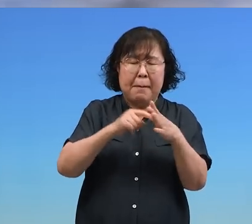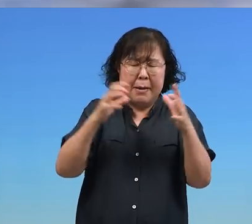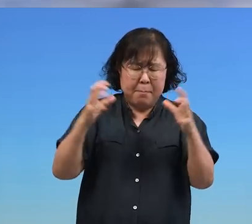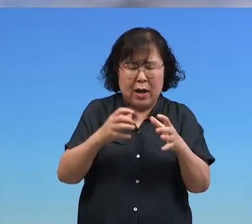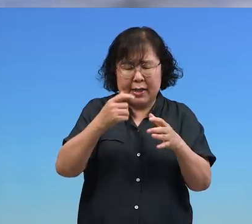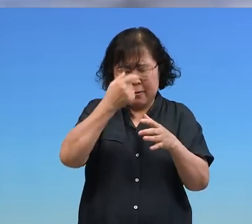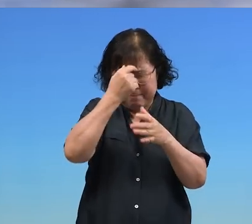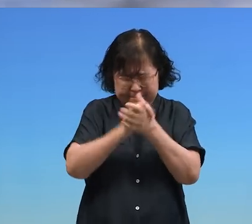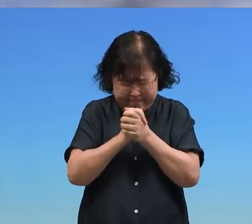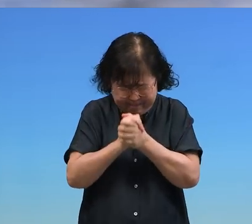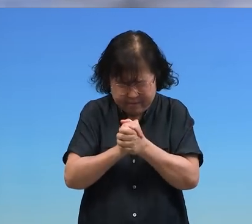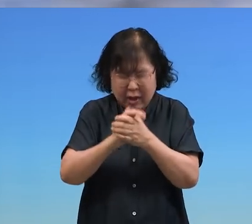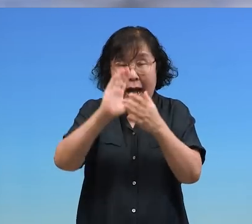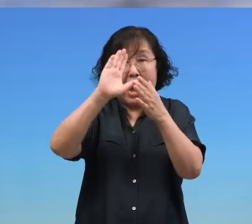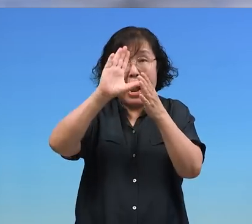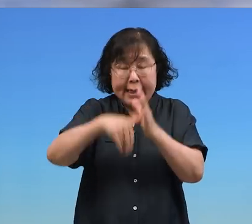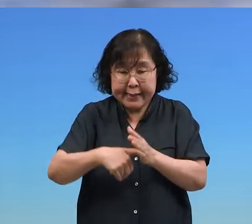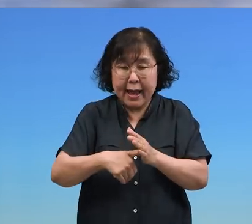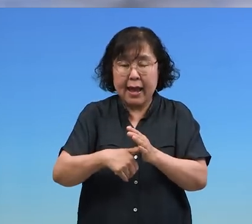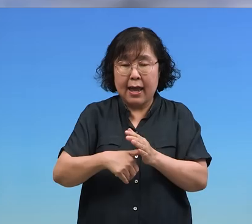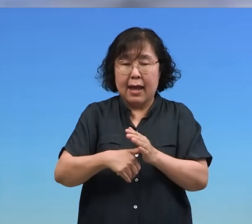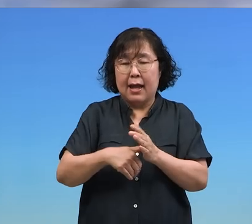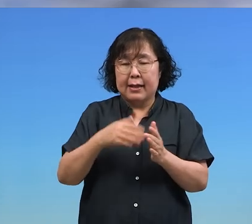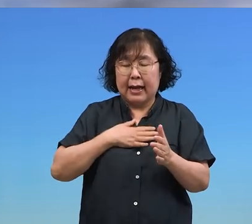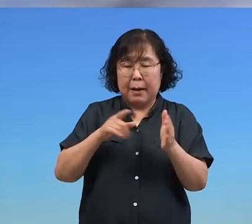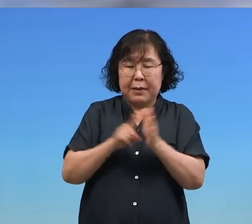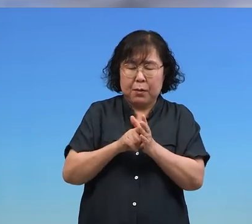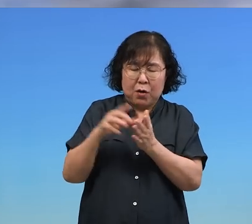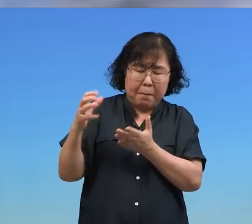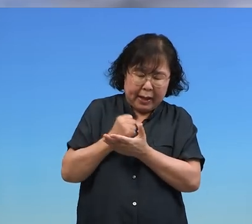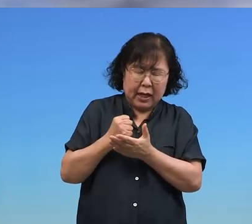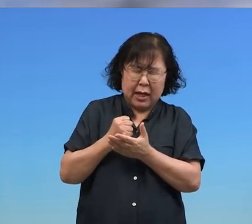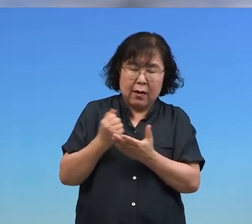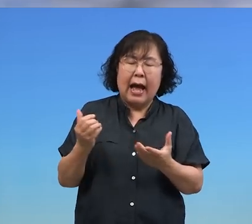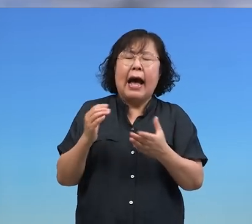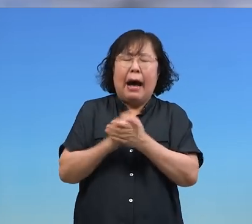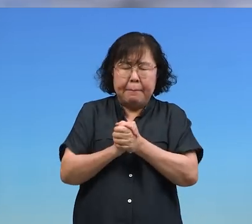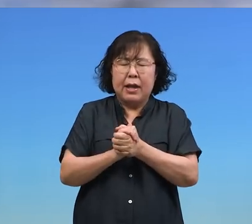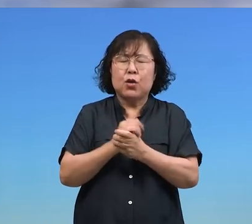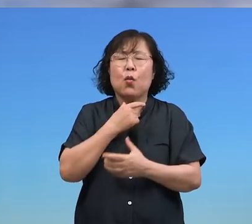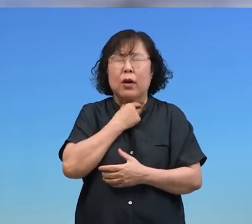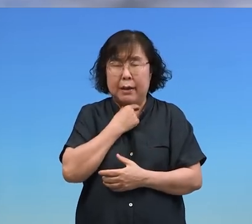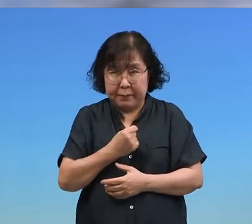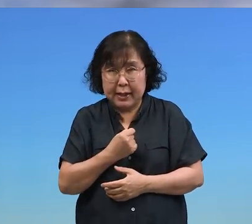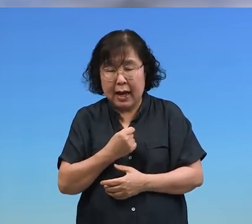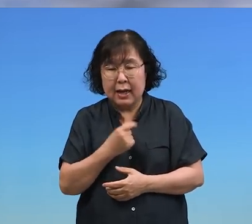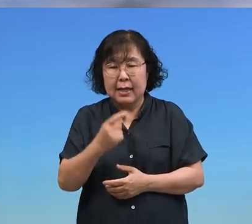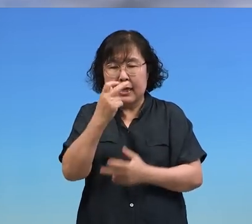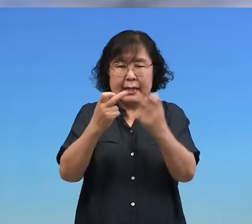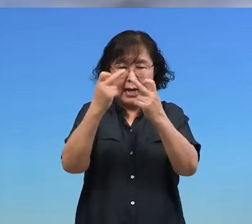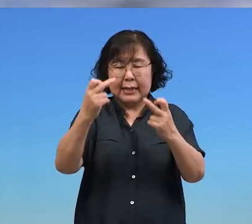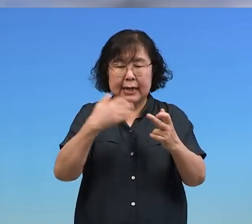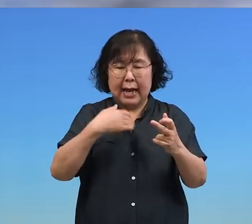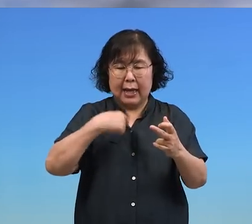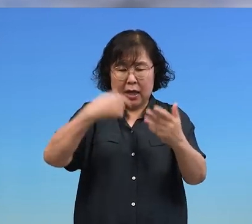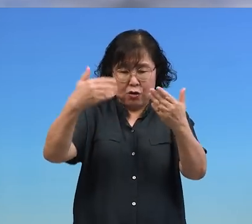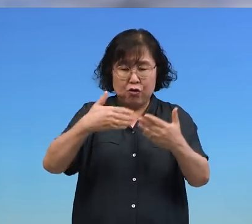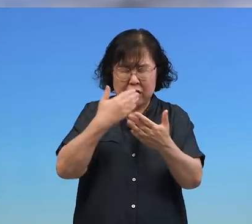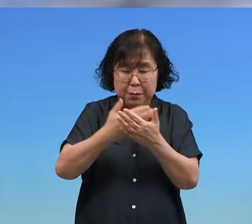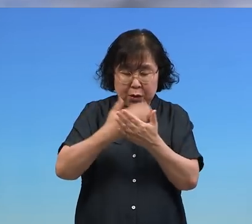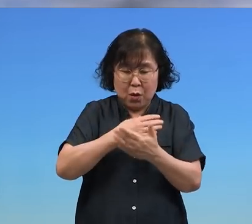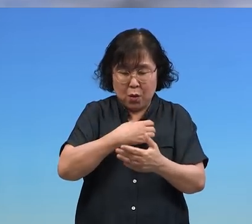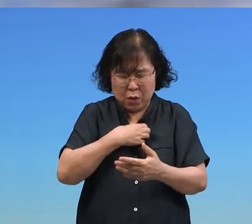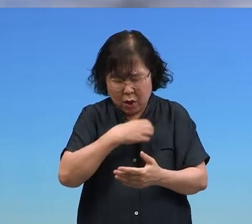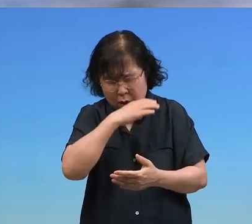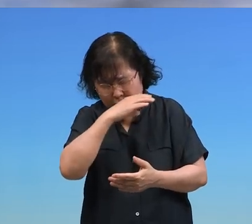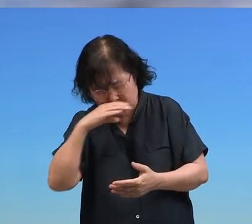기도할 때 아버지 오늘 주신 말씀 믿음으로 내가 취합니다 그것을 받아들이기를 원합니다 이 산지를 내게 주시되